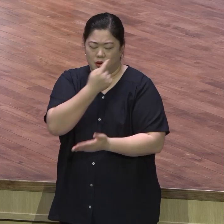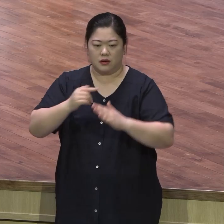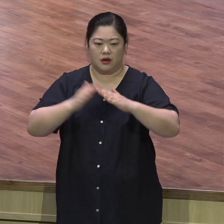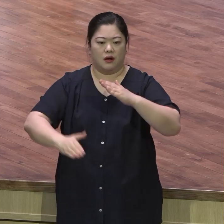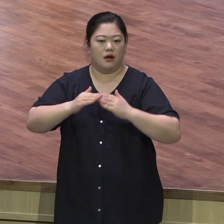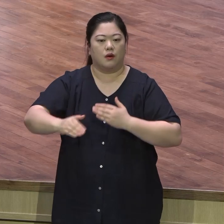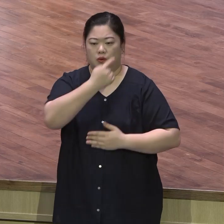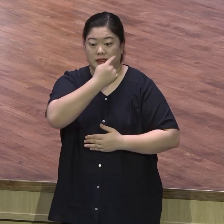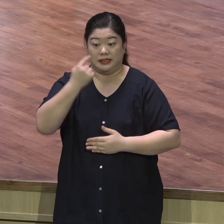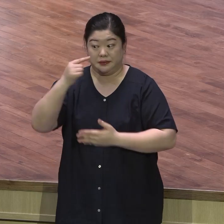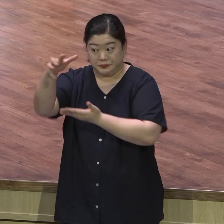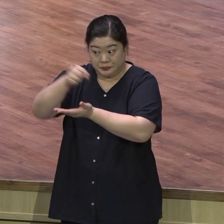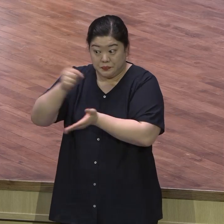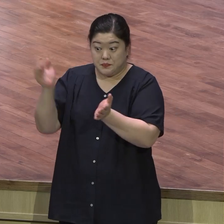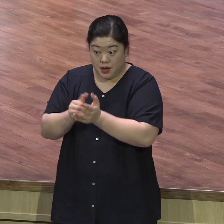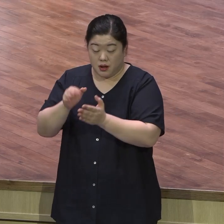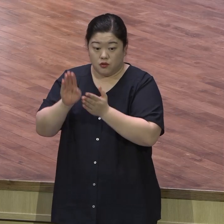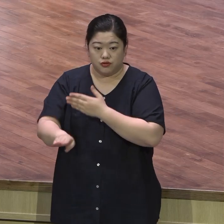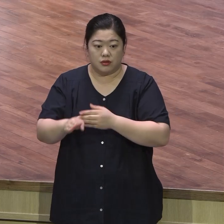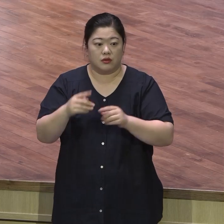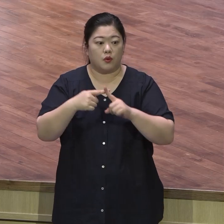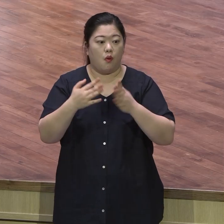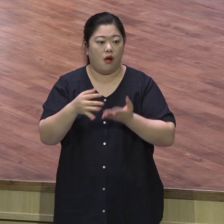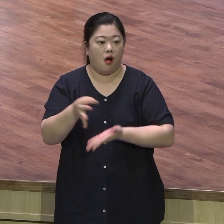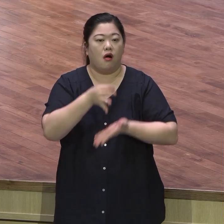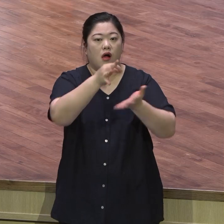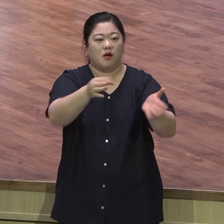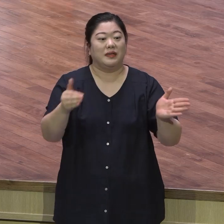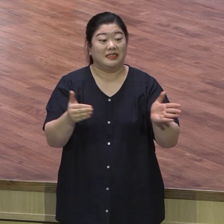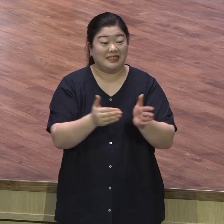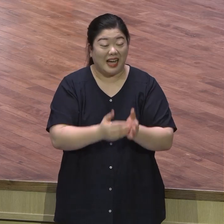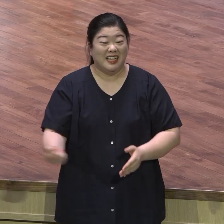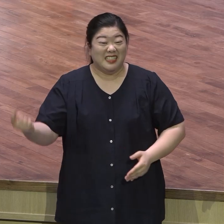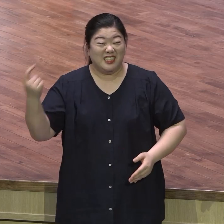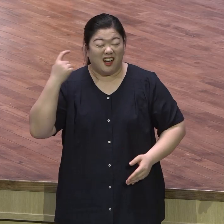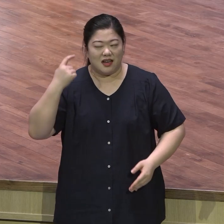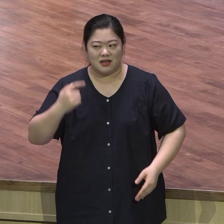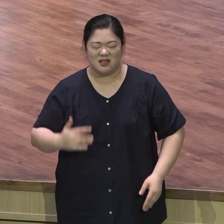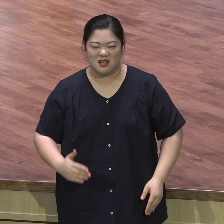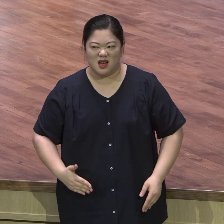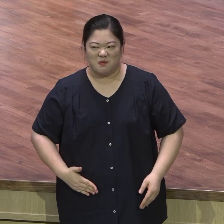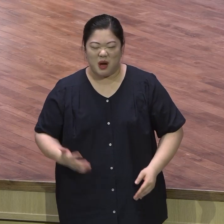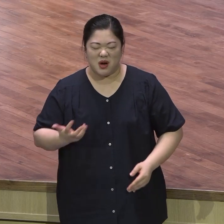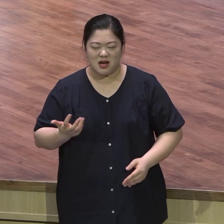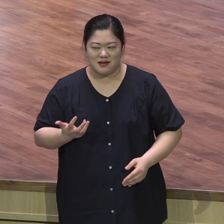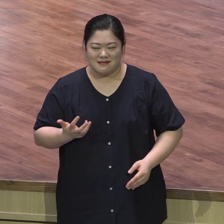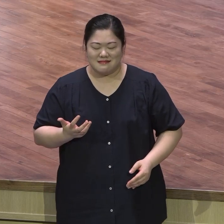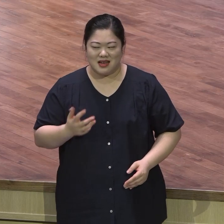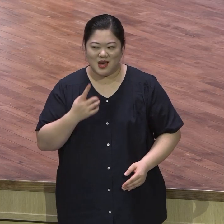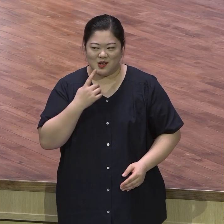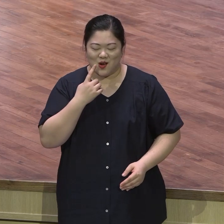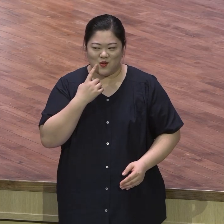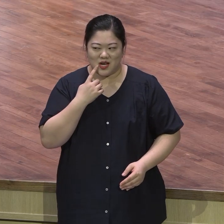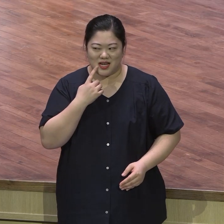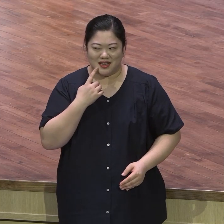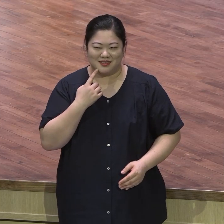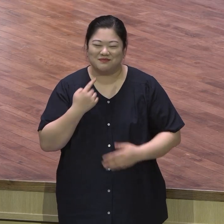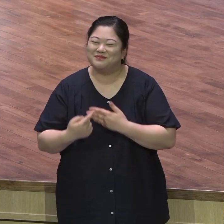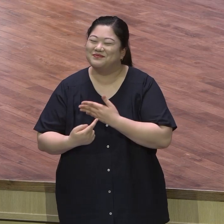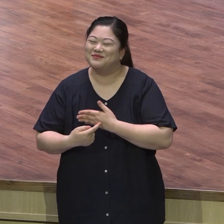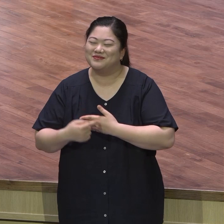가져왔다는 거요. 내가 아랫배가 살살 아프면서. 이야.